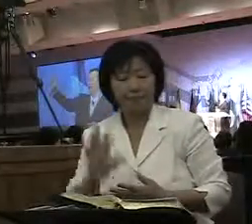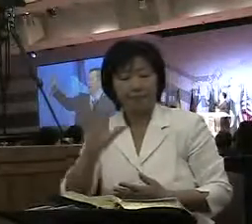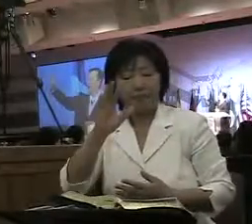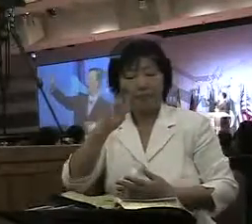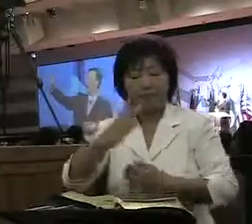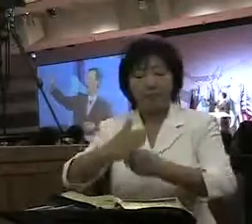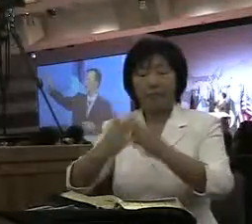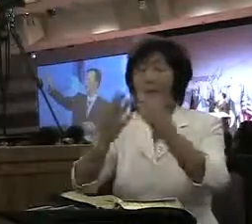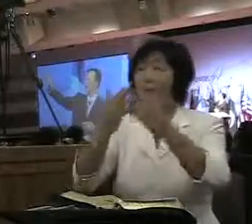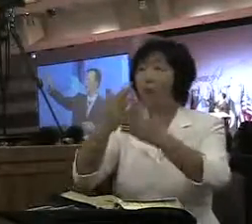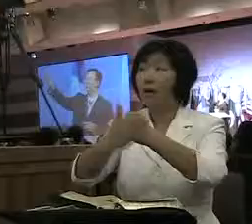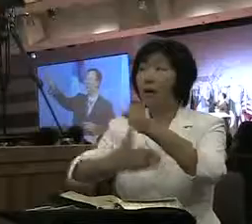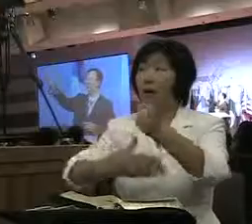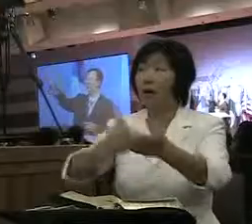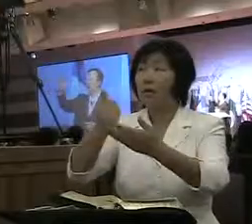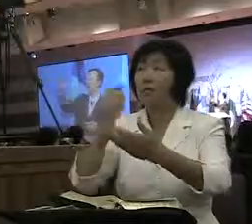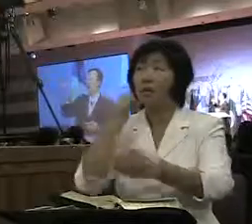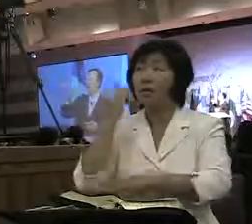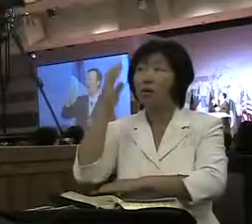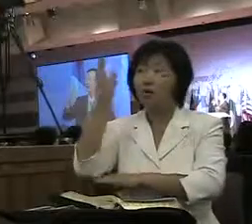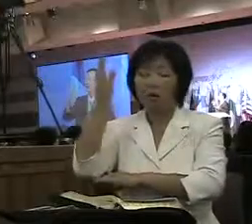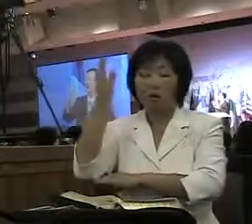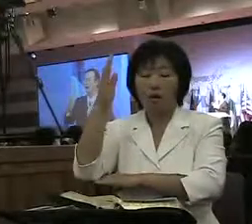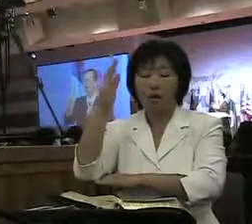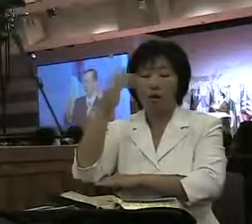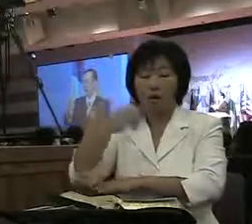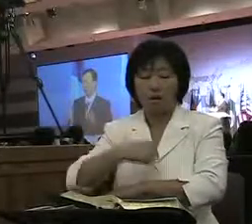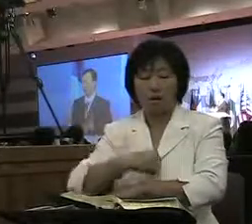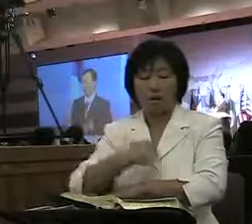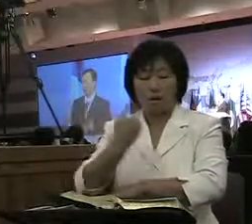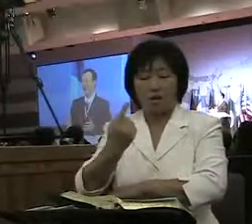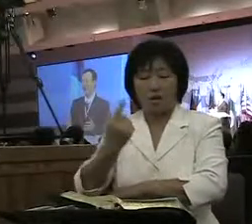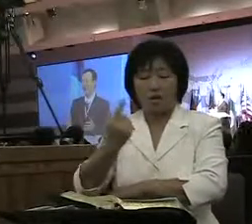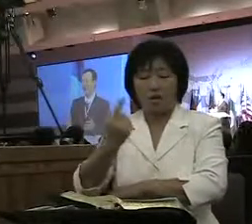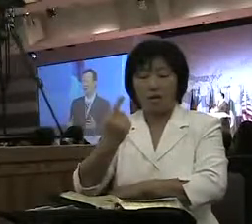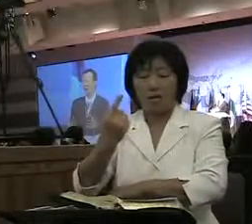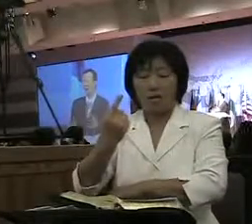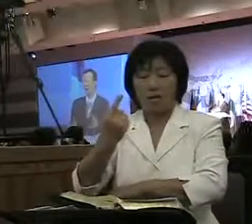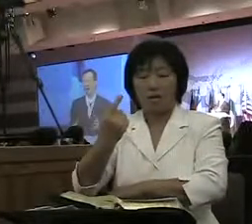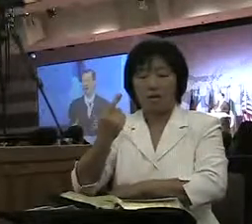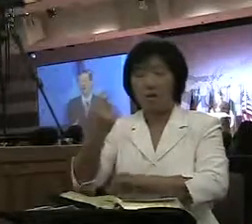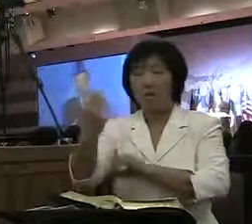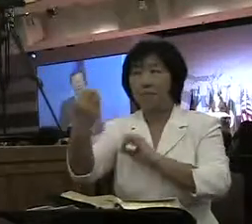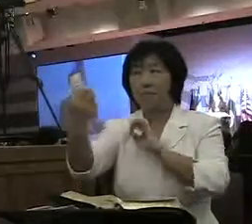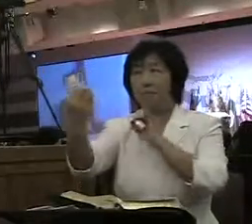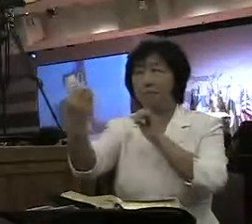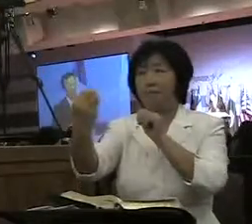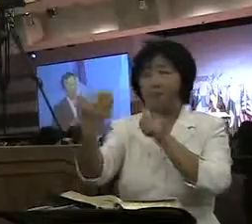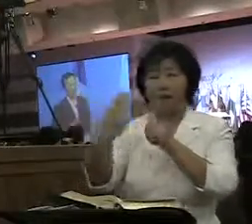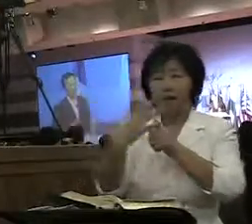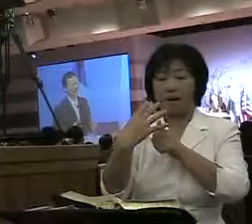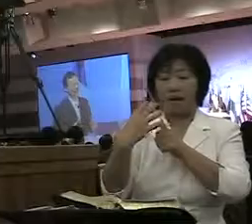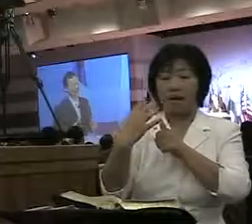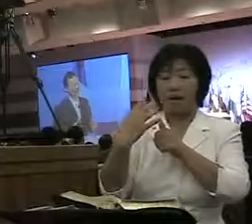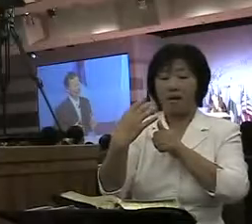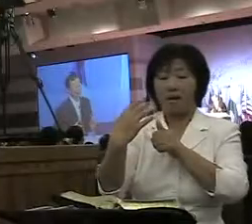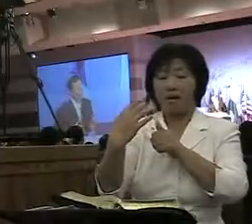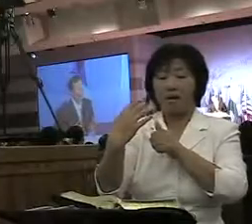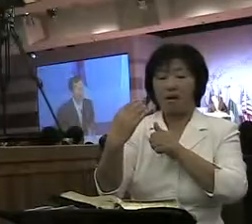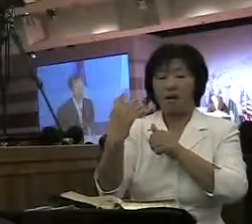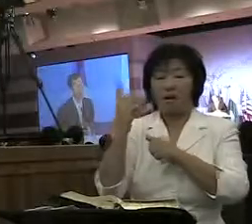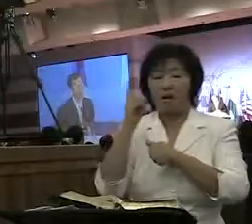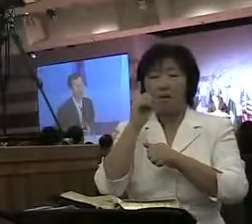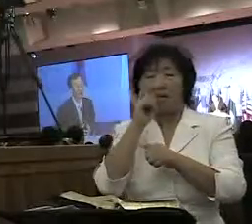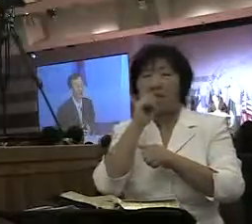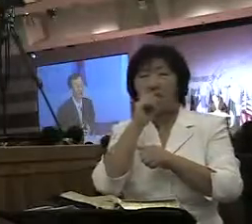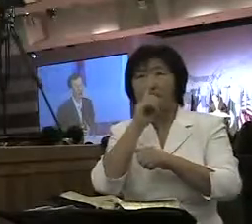하나님의 영광에 비추어진 자신의 모습이 얼마나 비참하고 부정한가를 적나라하게